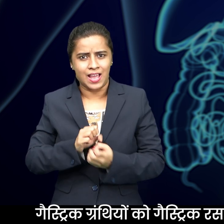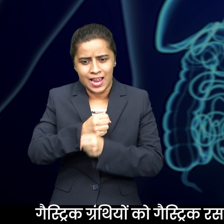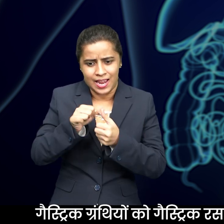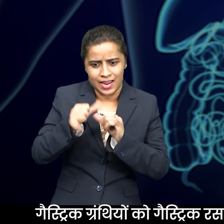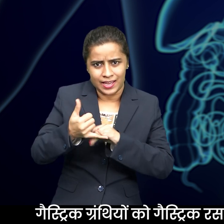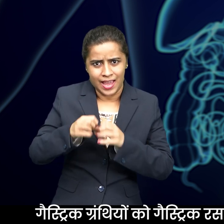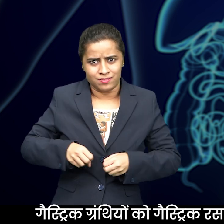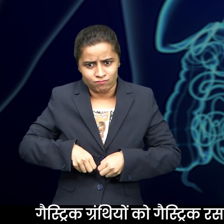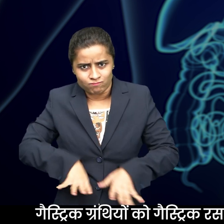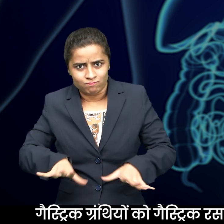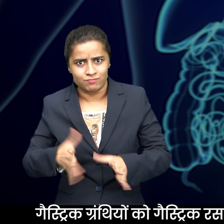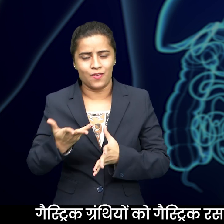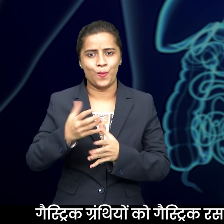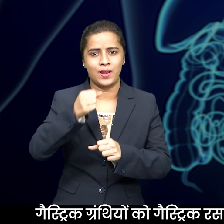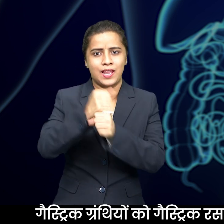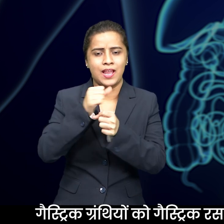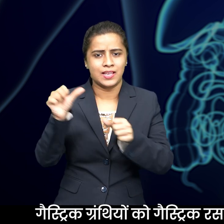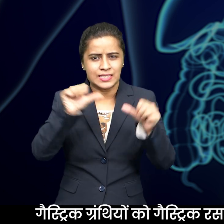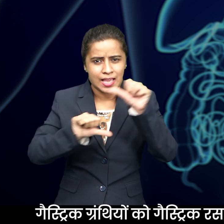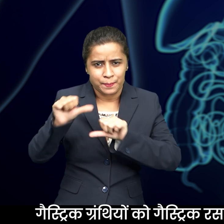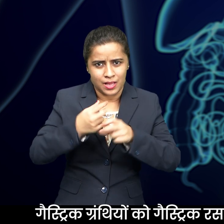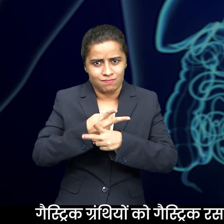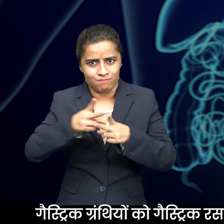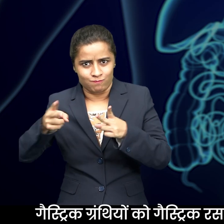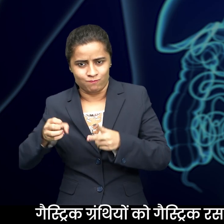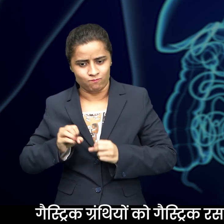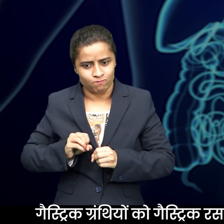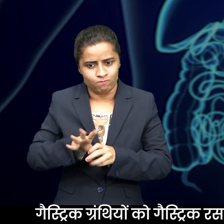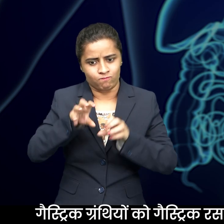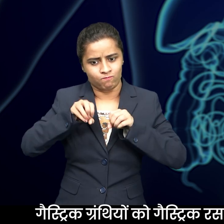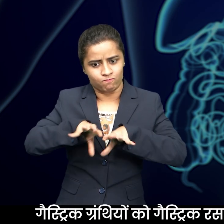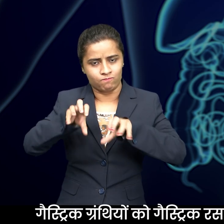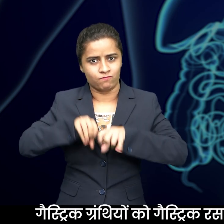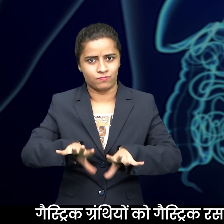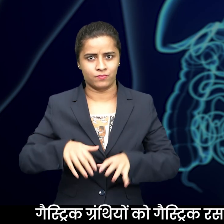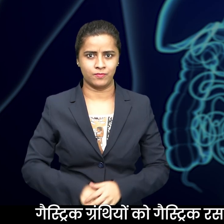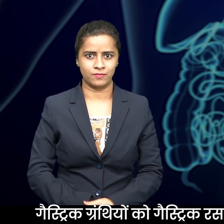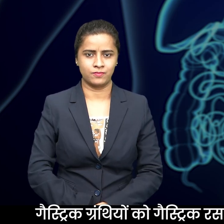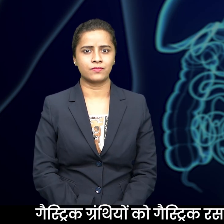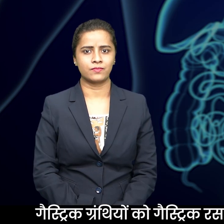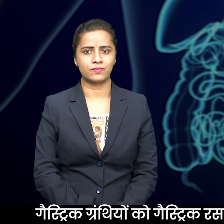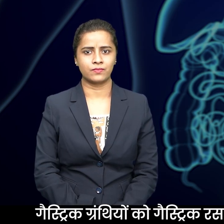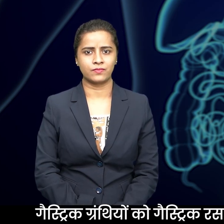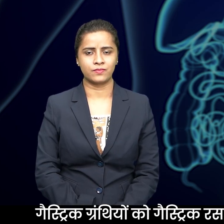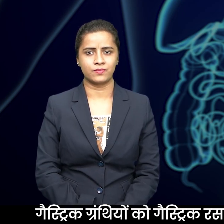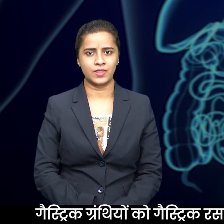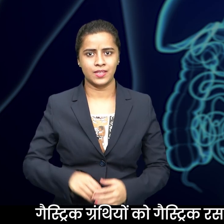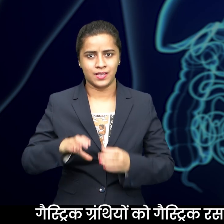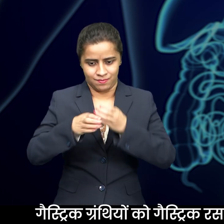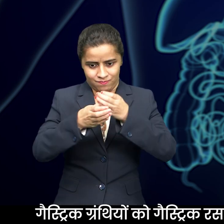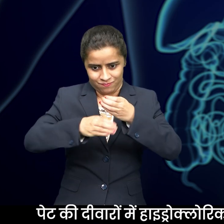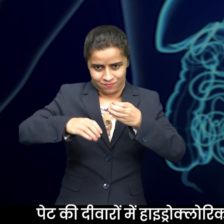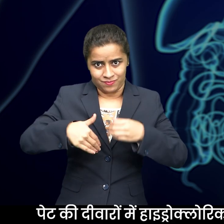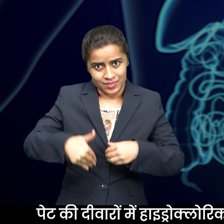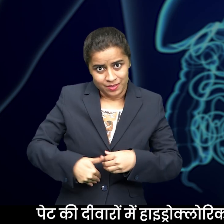गैस्ट्रिक ग्रंथियों को गैस्ट्रिक रस का उत्पादन करने के लिए उत्तेजित